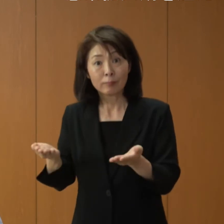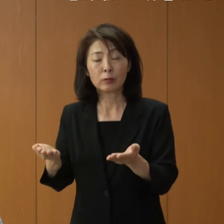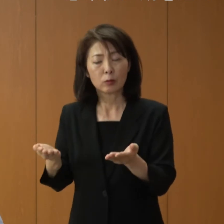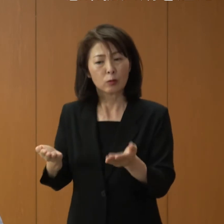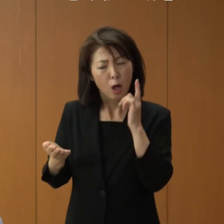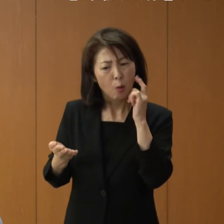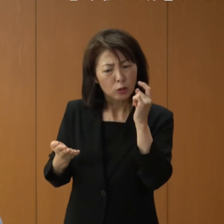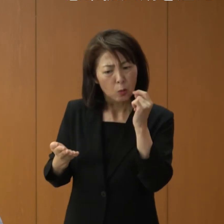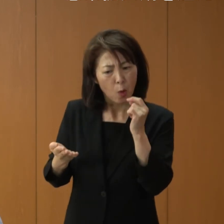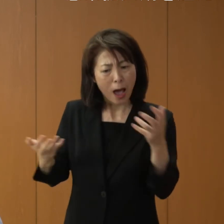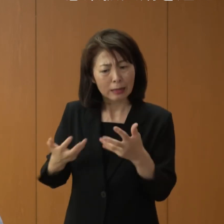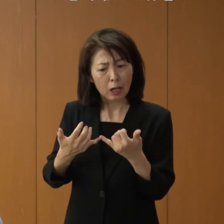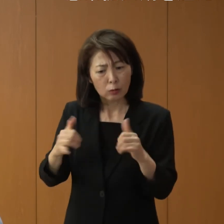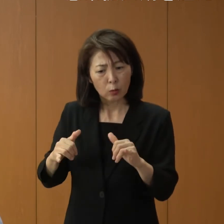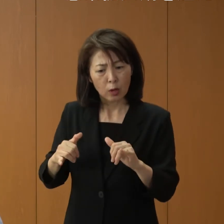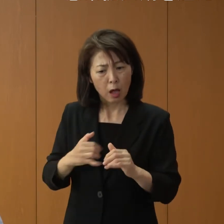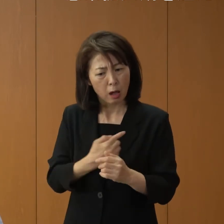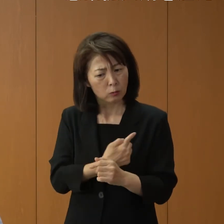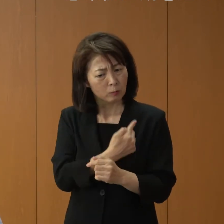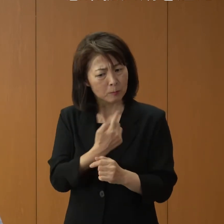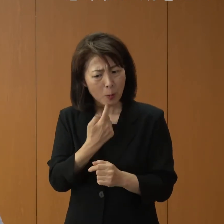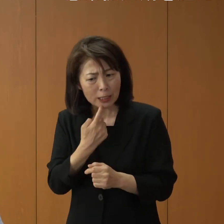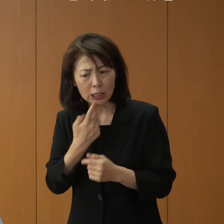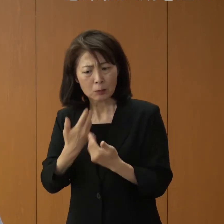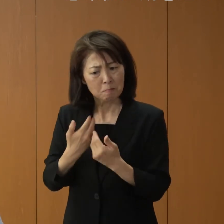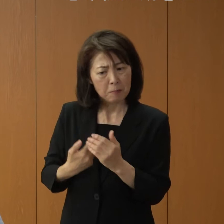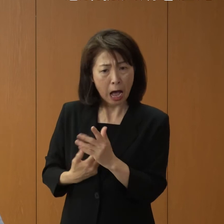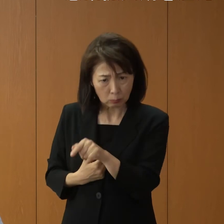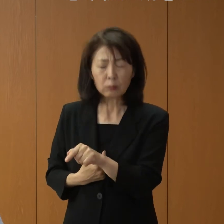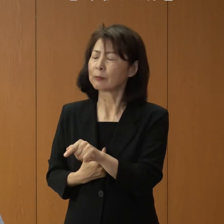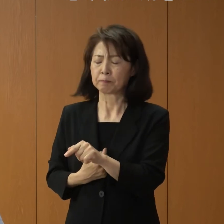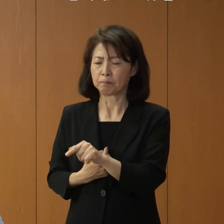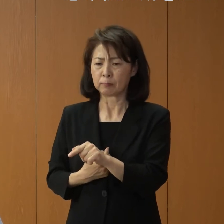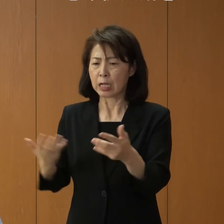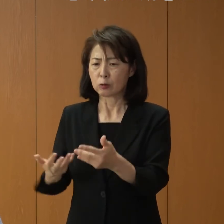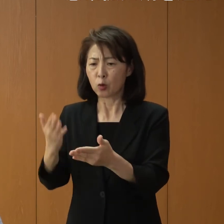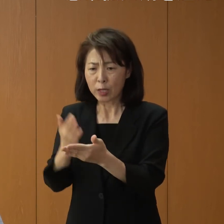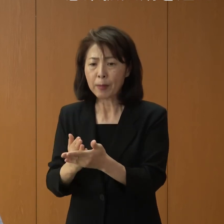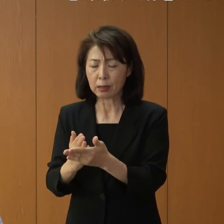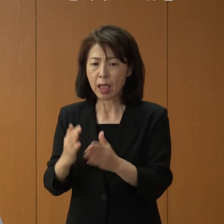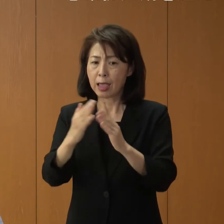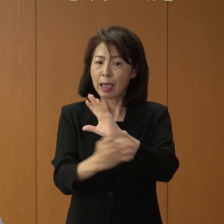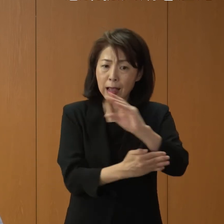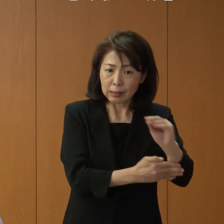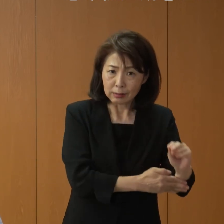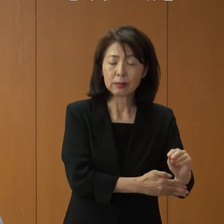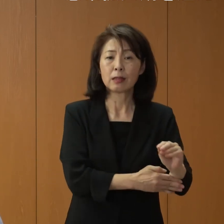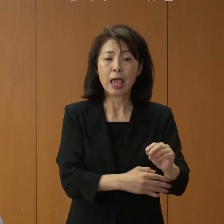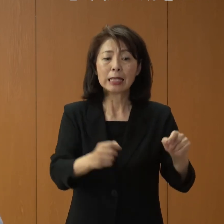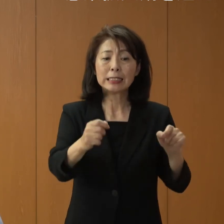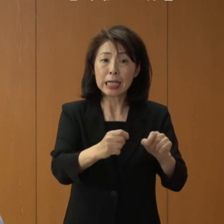状がある従業員がおられる場合は、自宅待機として速やかに最寄りの保健所に連絡